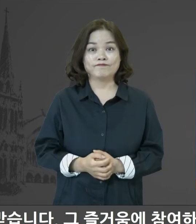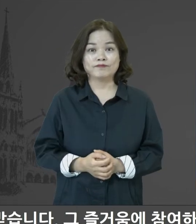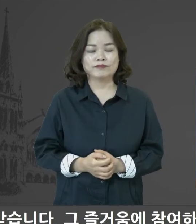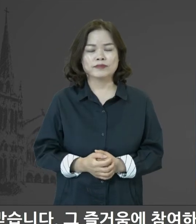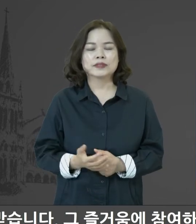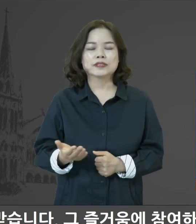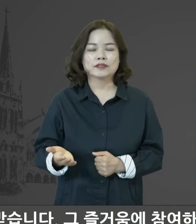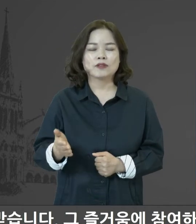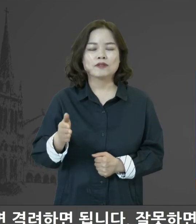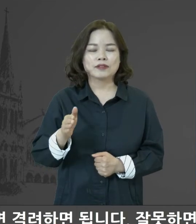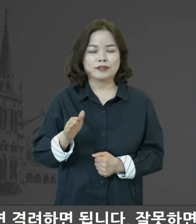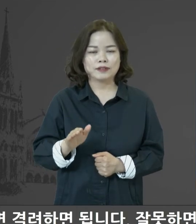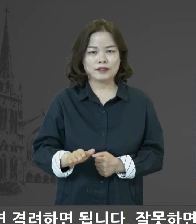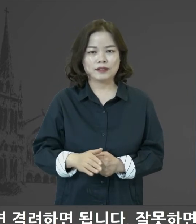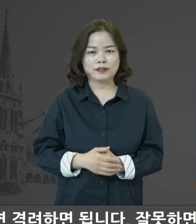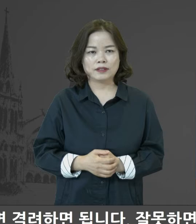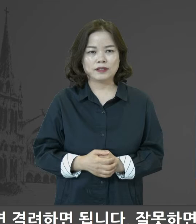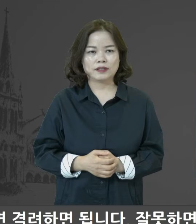그러나